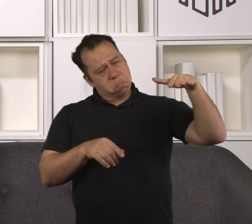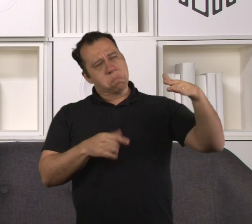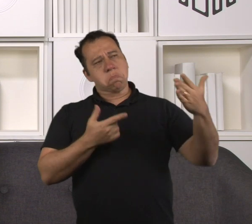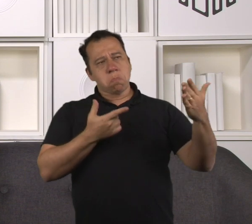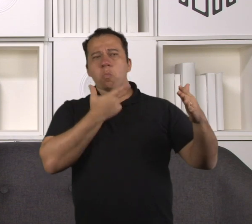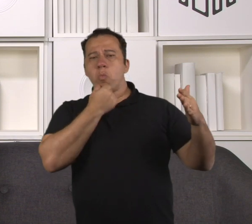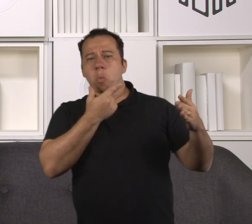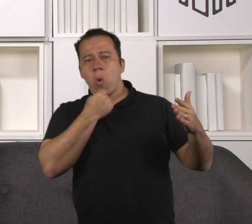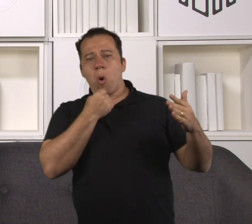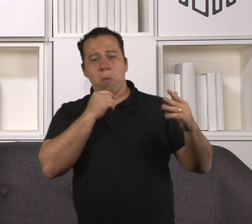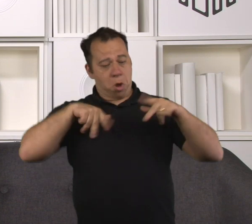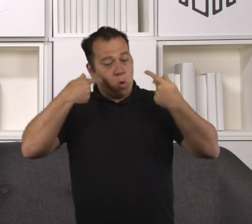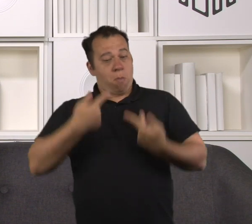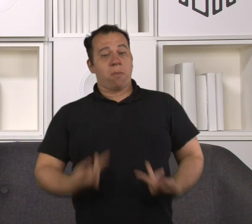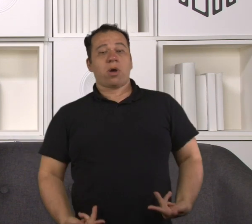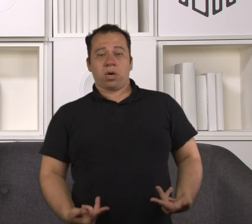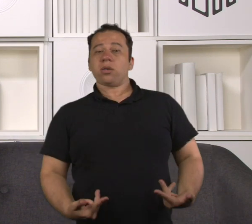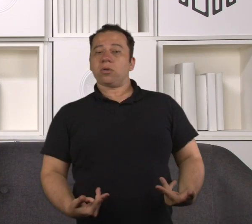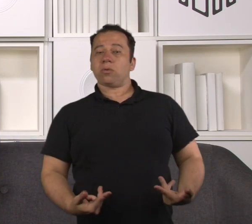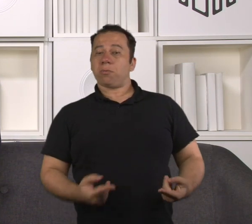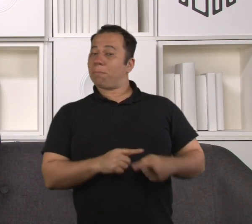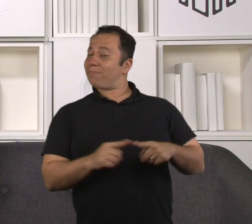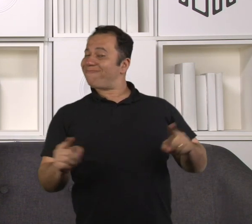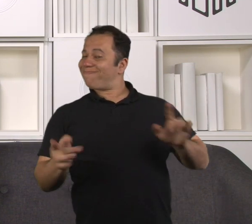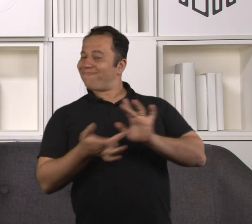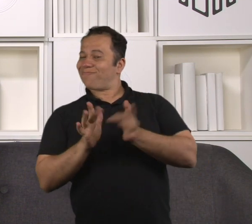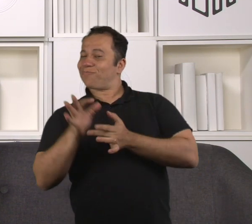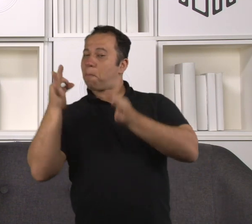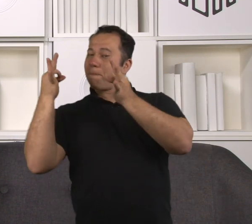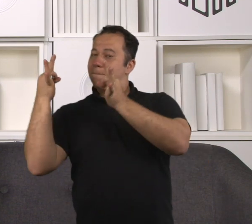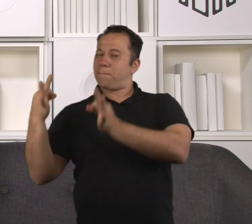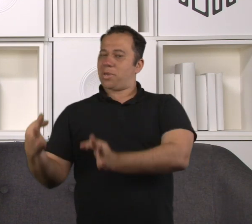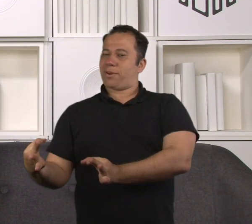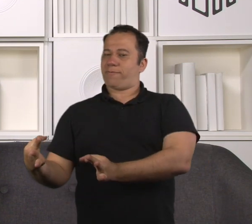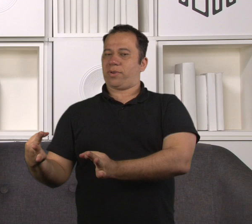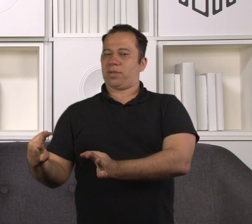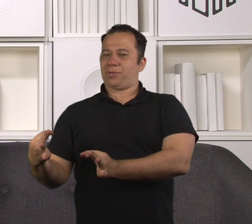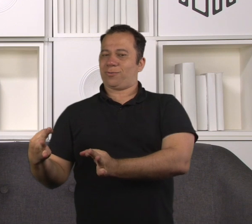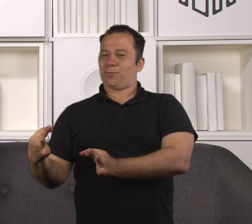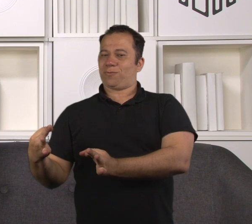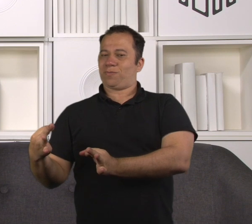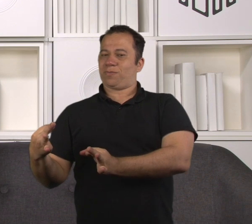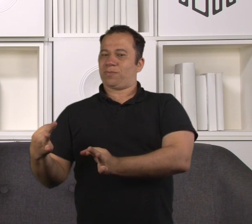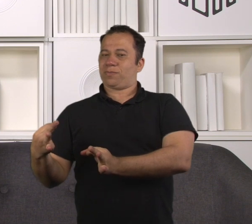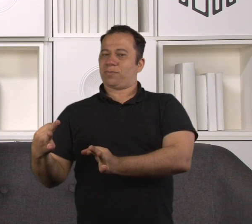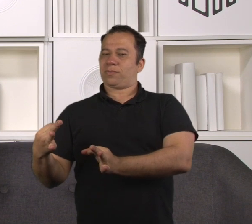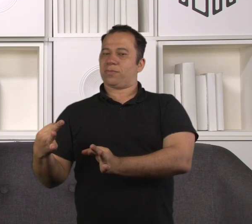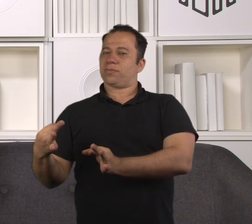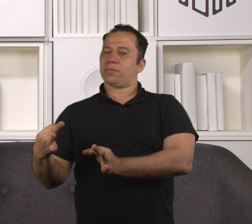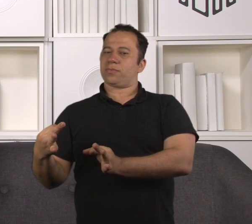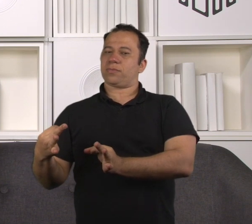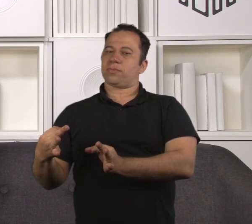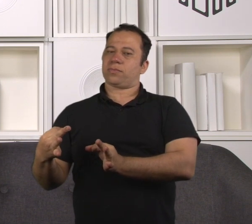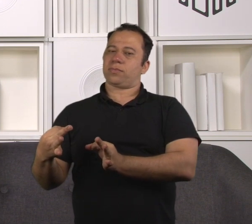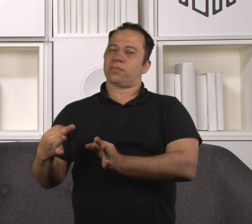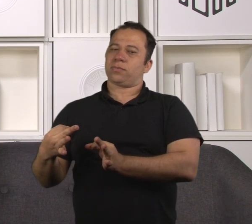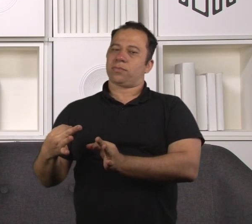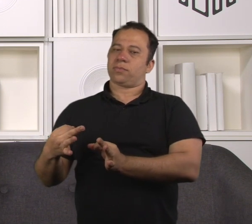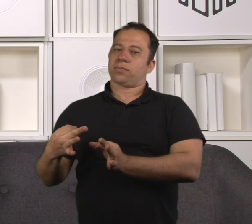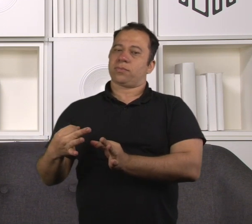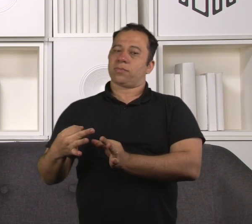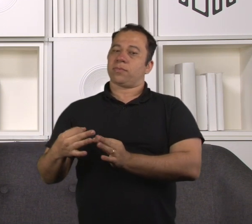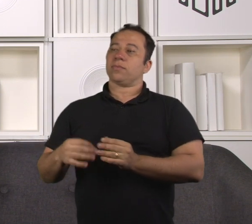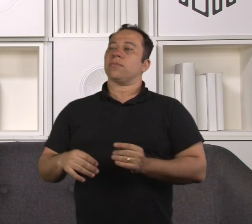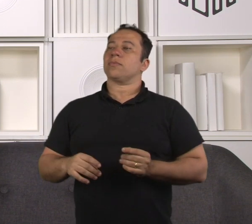imagem, mas a Bíblia também está dizendo que Deus assume para si a